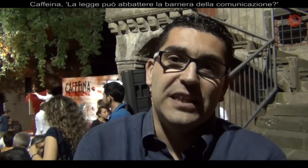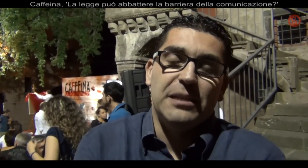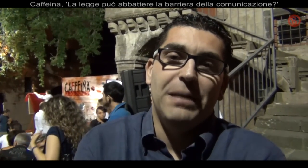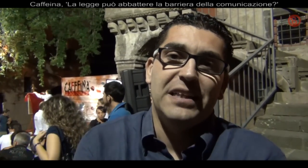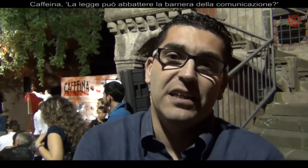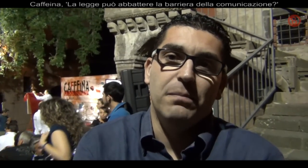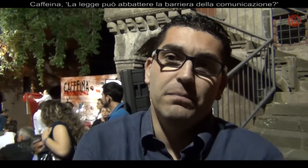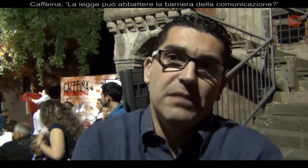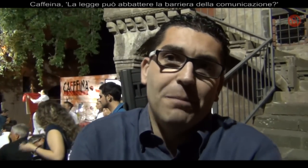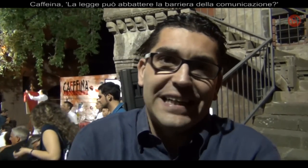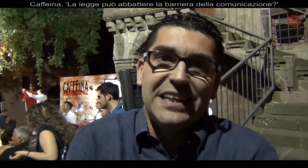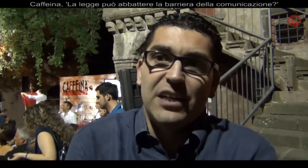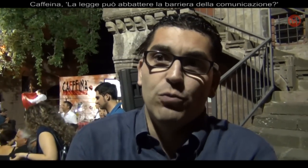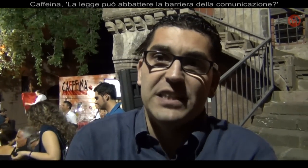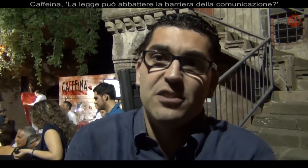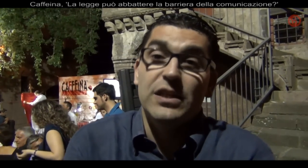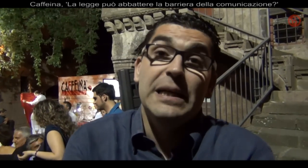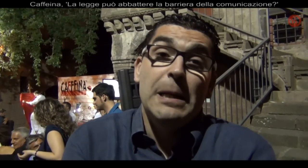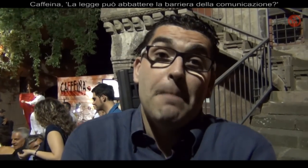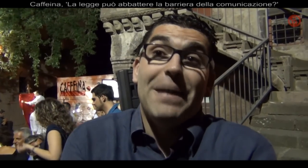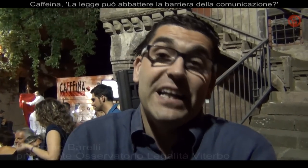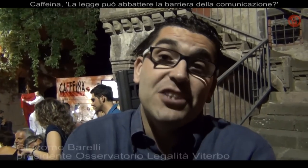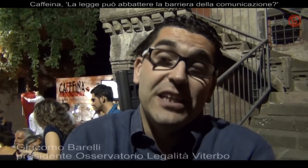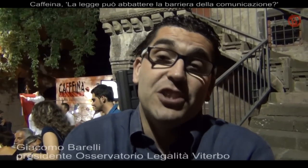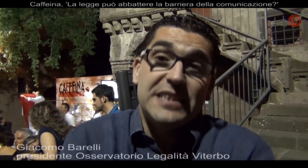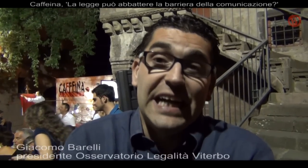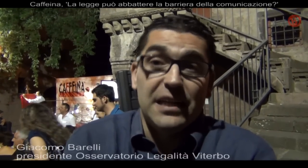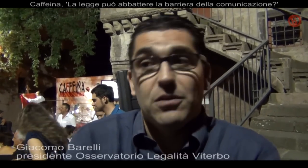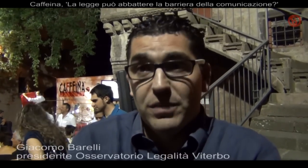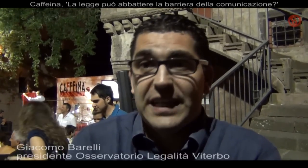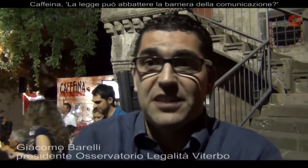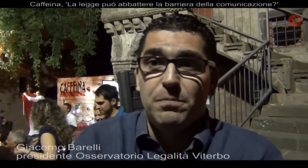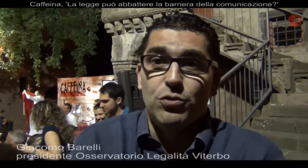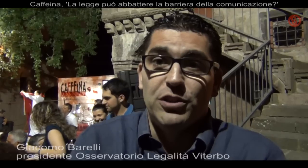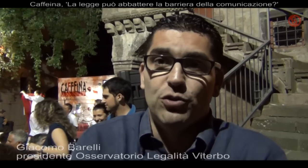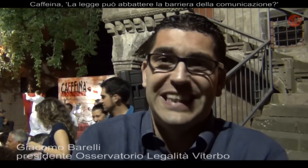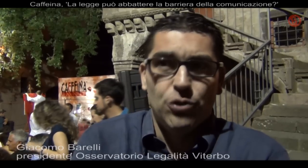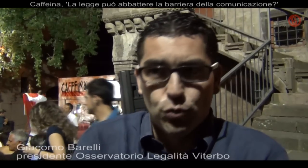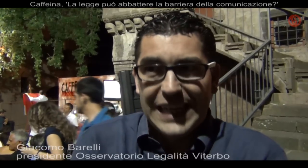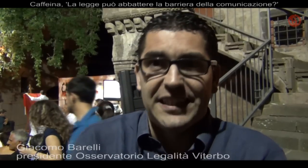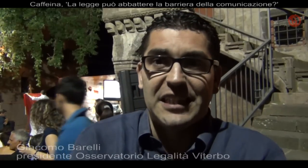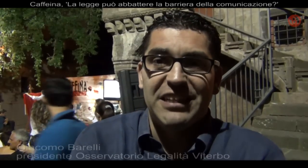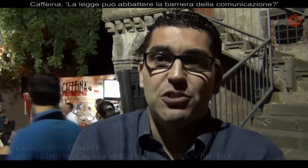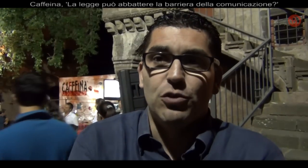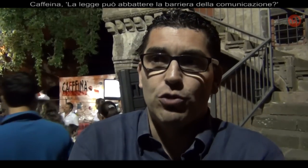sufficiente ad abbattere le barriere della comunicazione, ma la legge è necessaria, come nel caso appunto dei non udenti, attraverso il